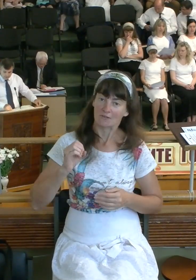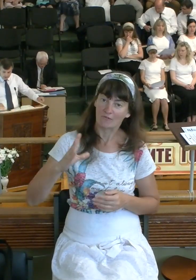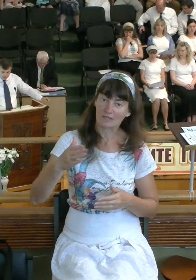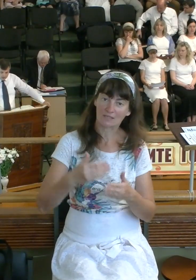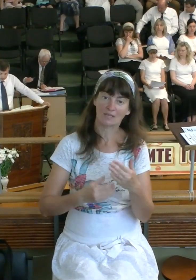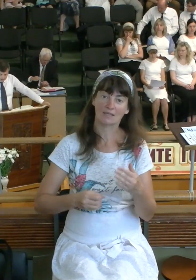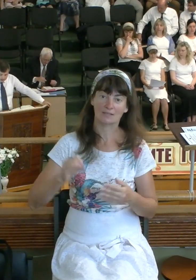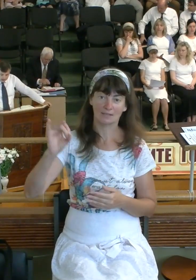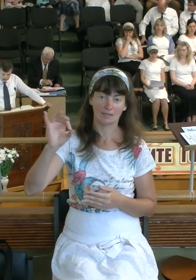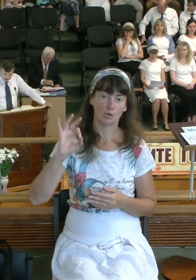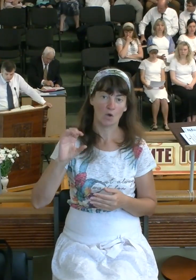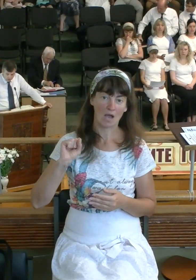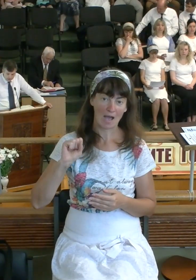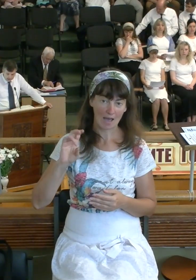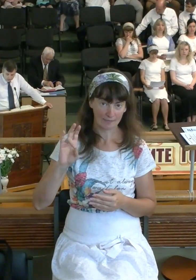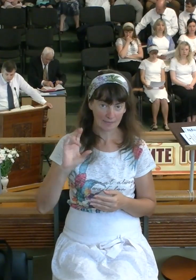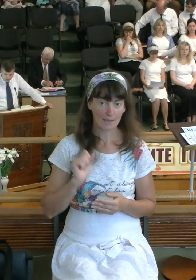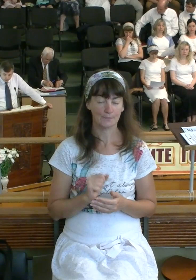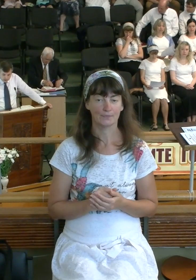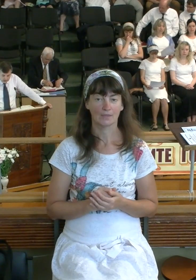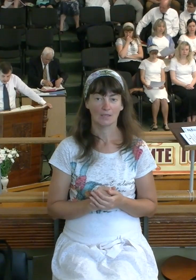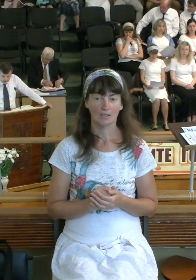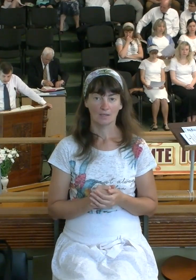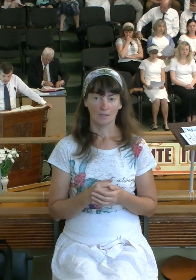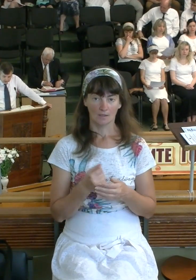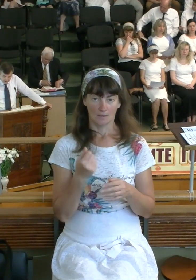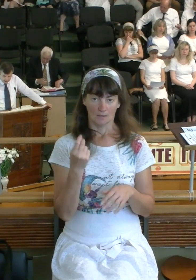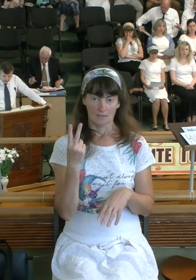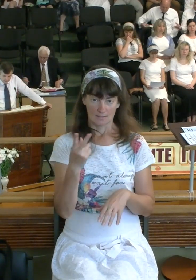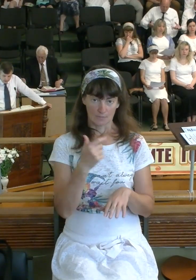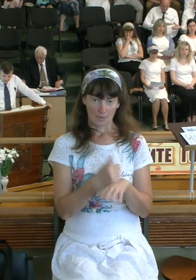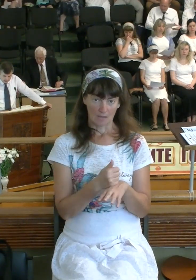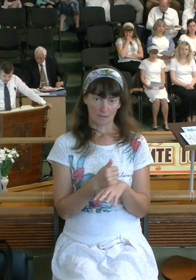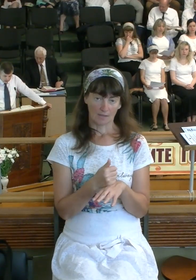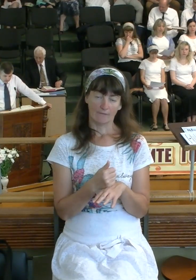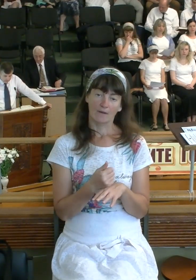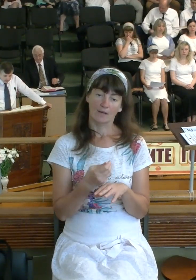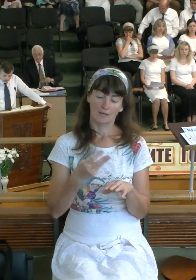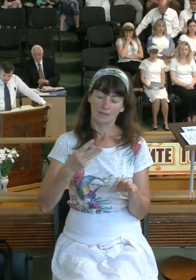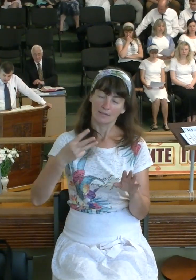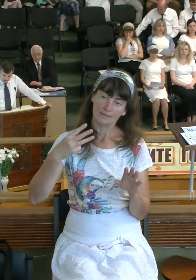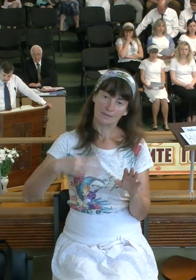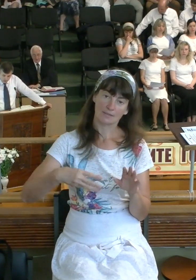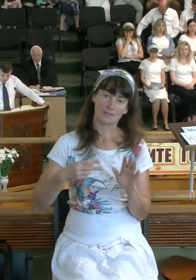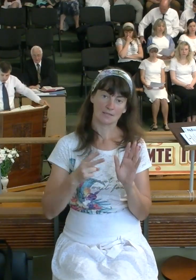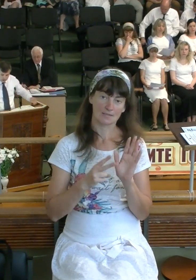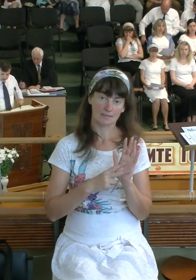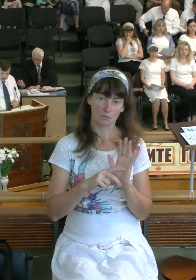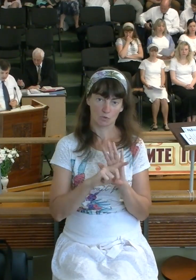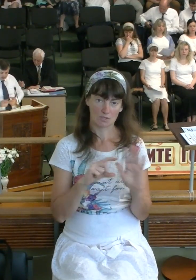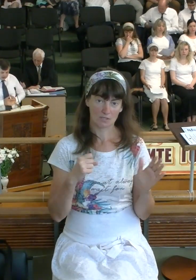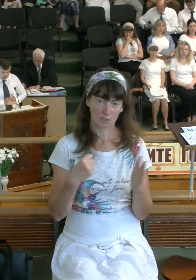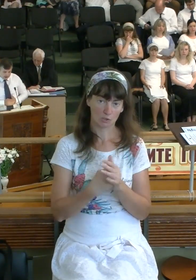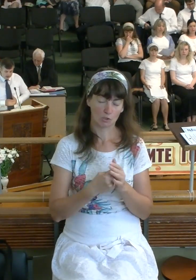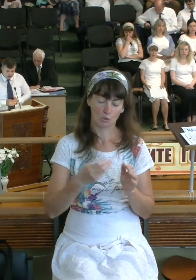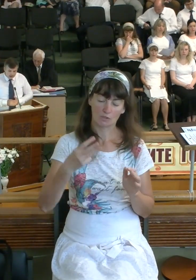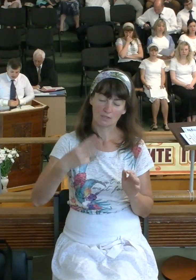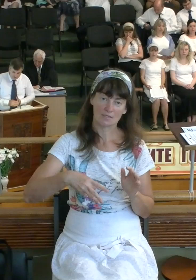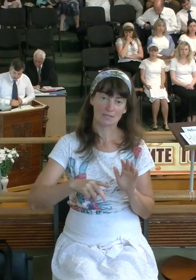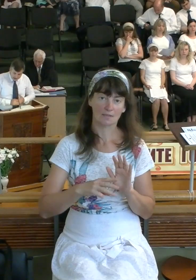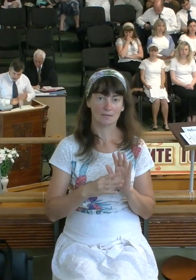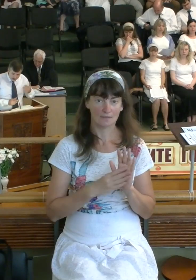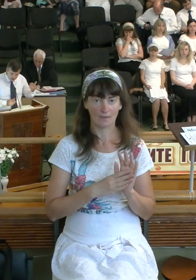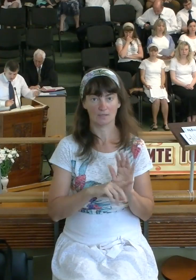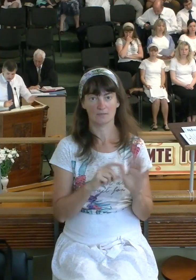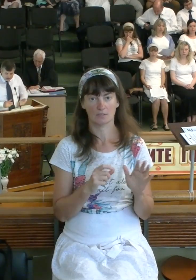глава, с 37 по 39 стих. 37 по 39 стих.